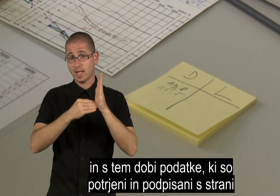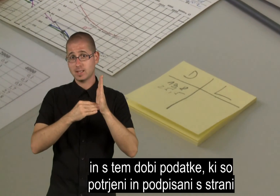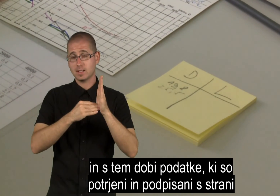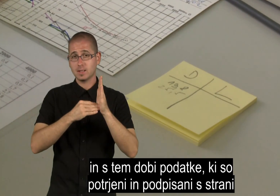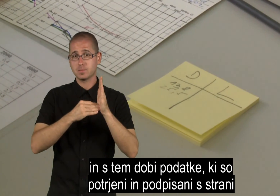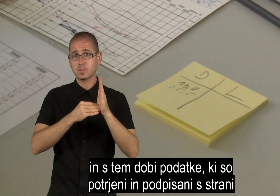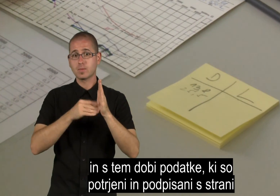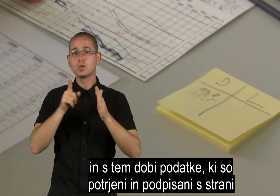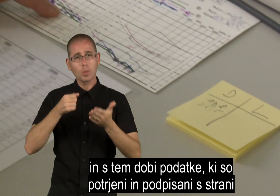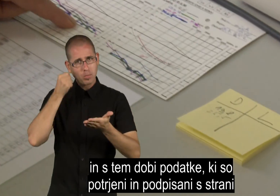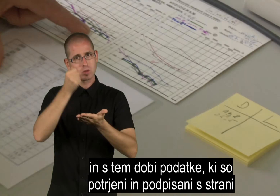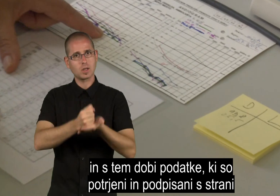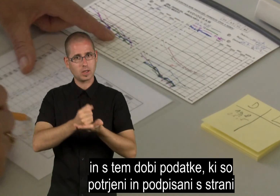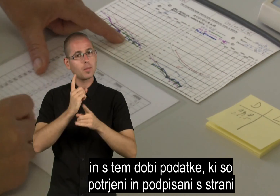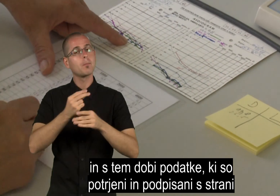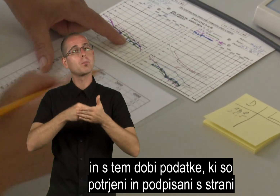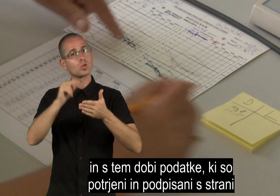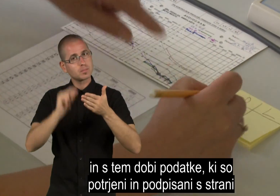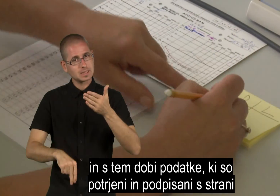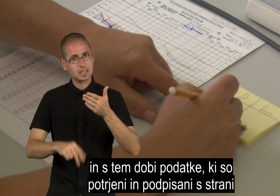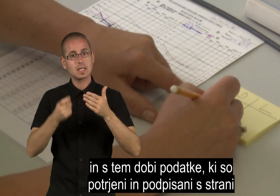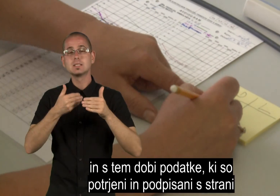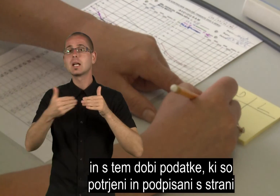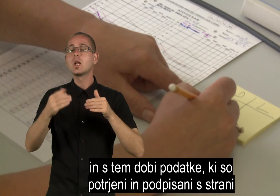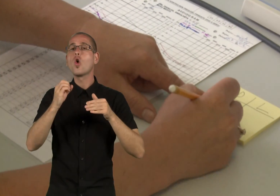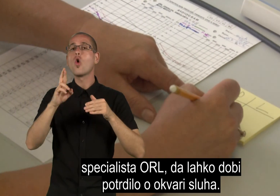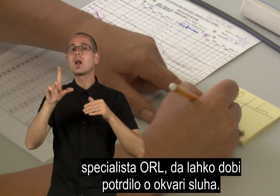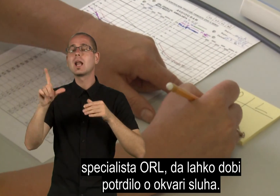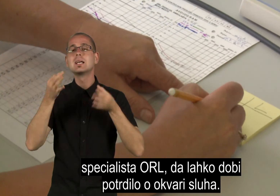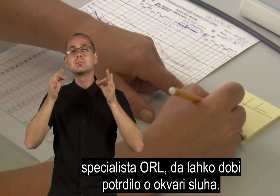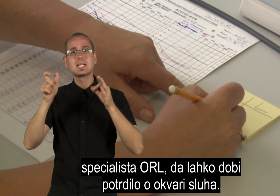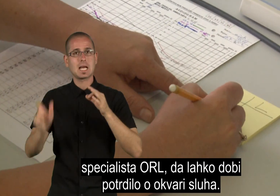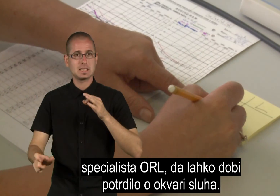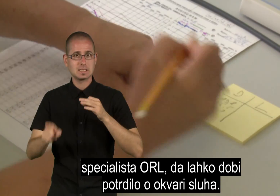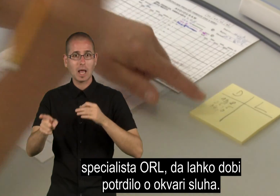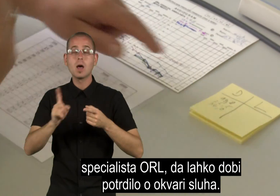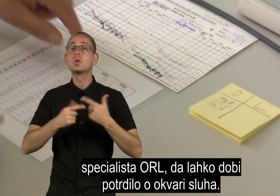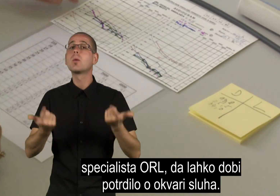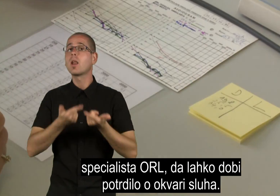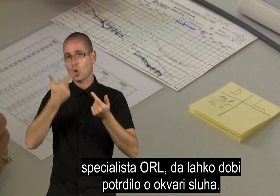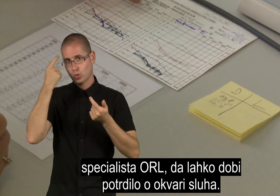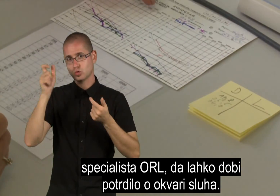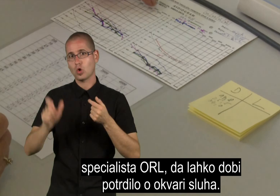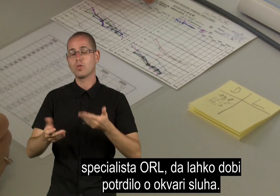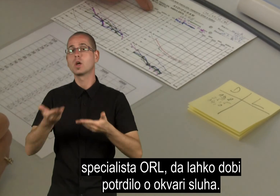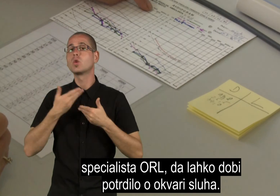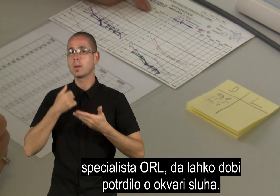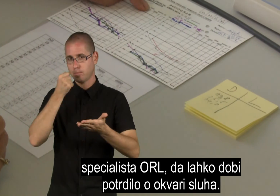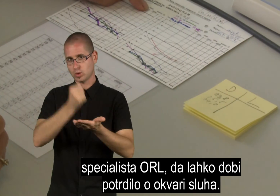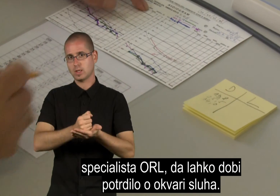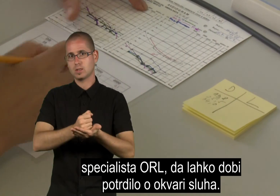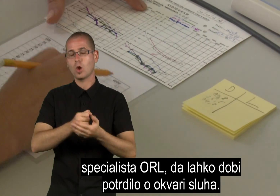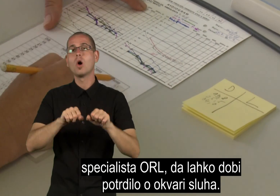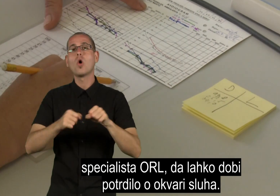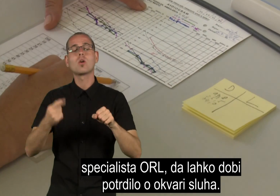temi podatki, ki so potrjeni in podpisani strani orale specialista, lahko človek